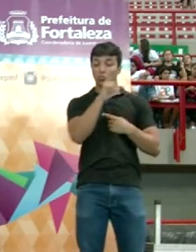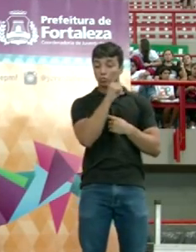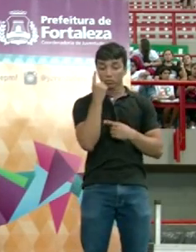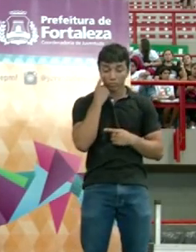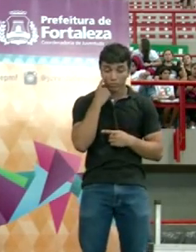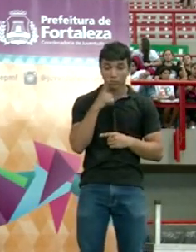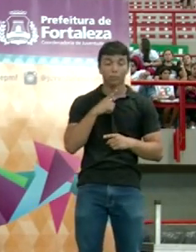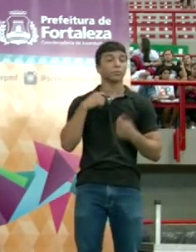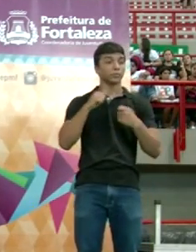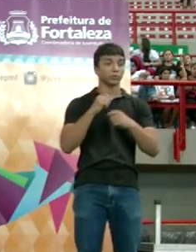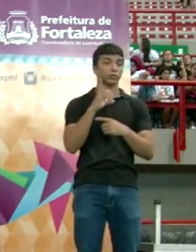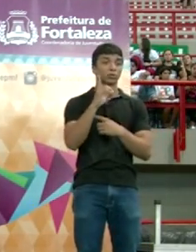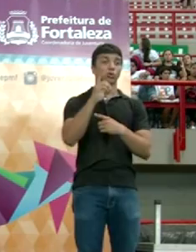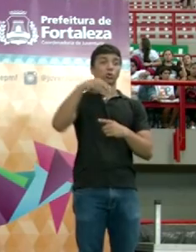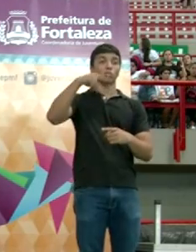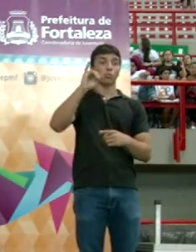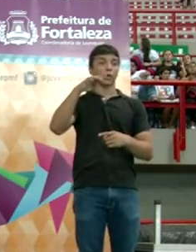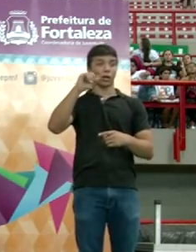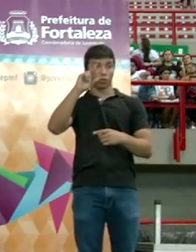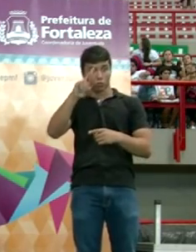multiplique o denominador, para ficar